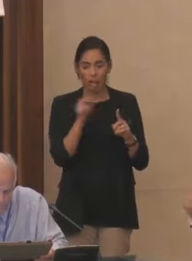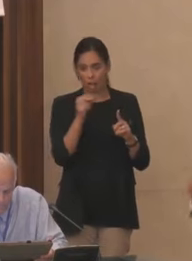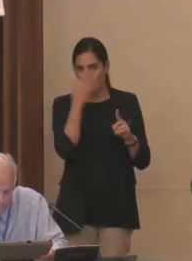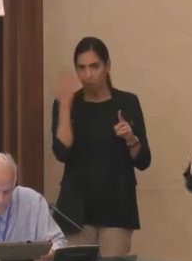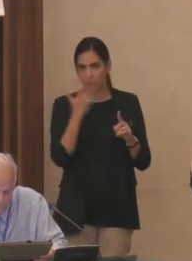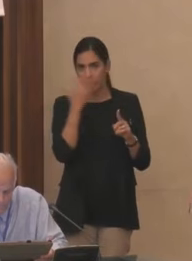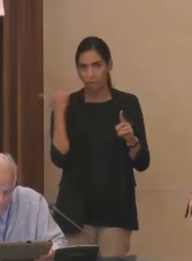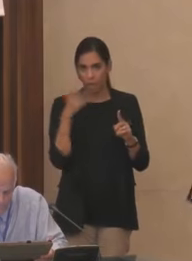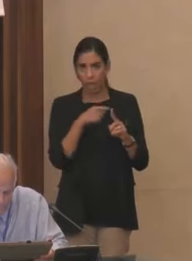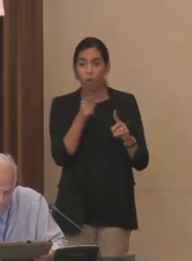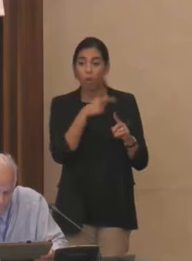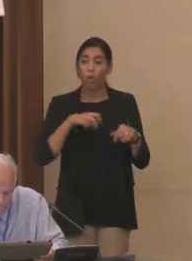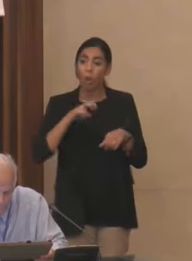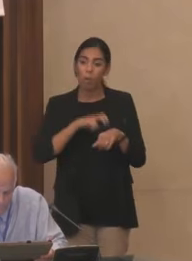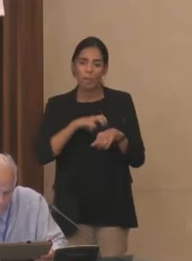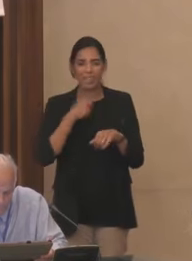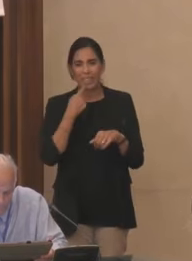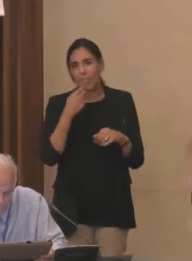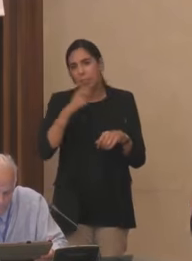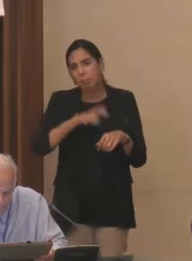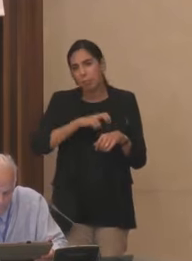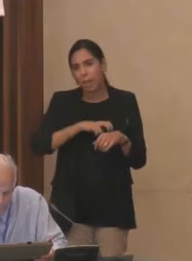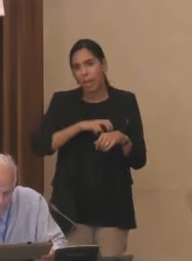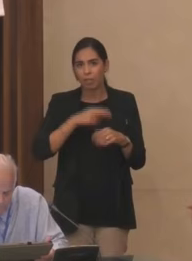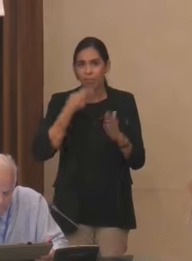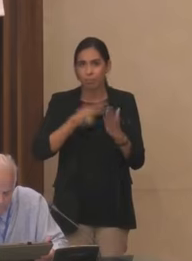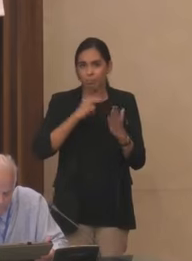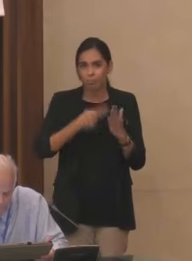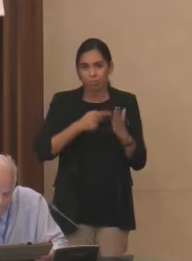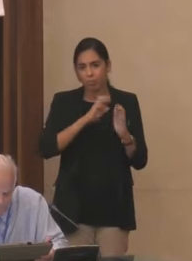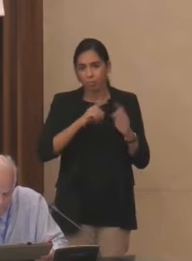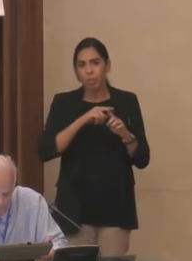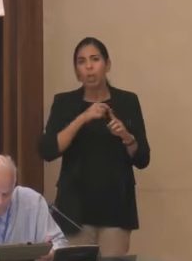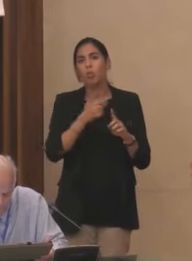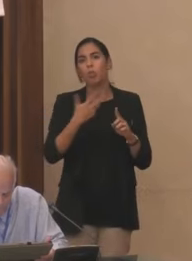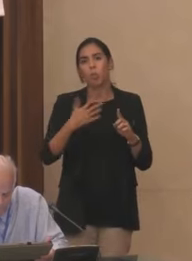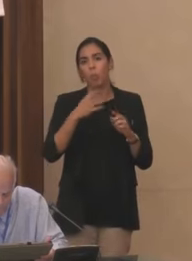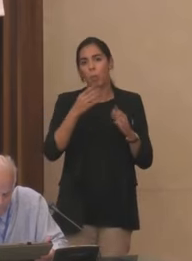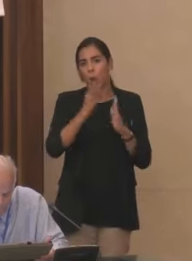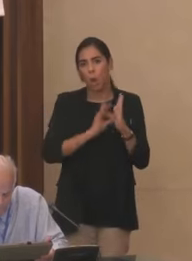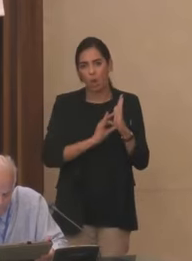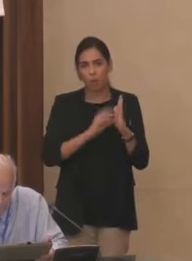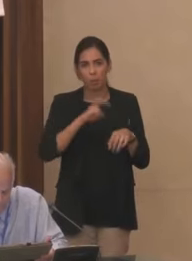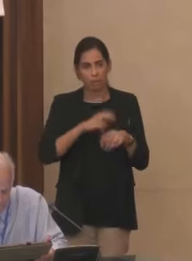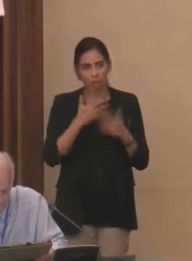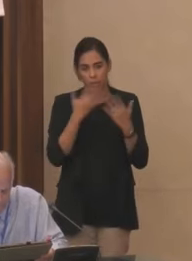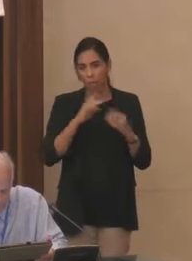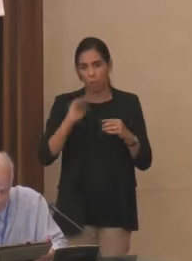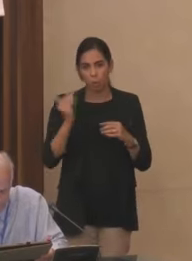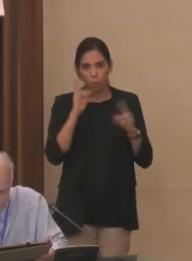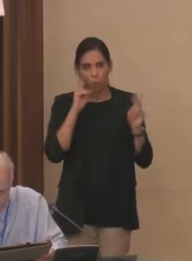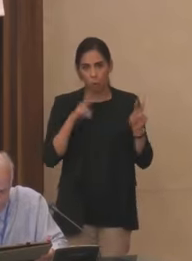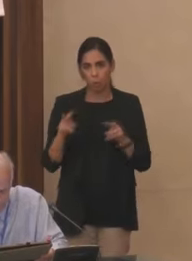medici che avranno, che saranno chiaramente registrati in Italia con il numero dell'ordine dei medici, che sarà tutto controllato, non è che potranno mettersi pazzi